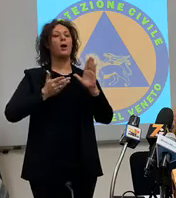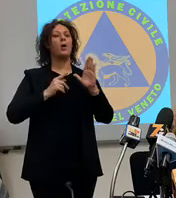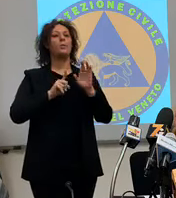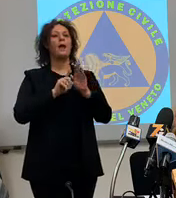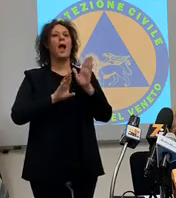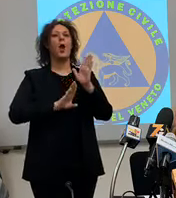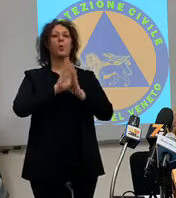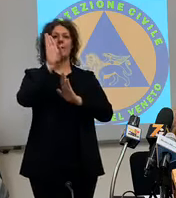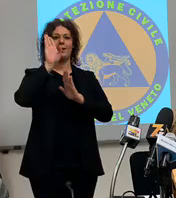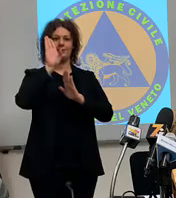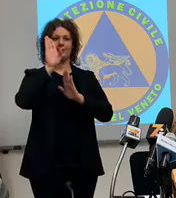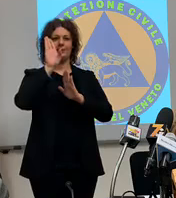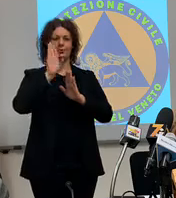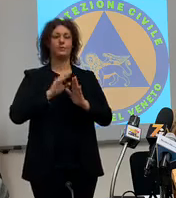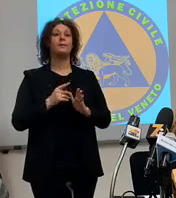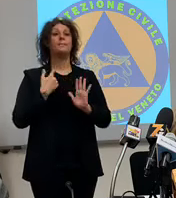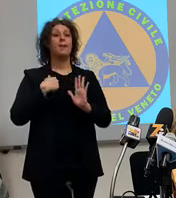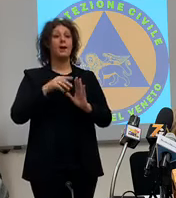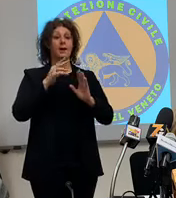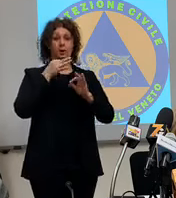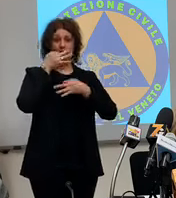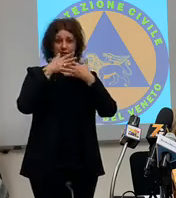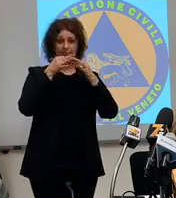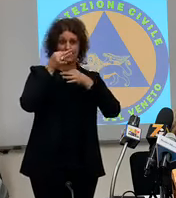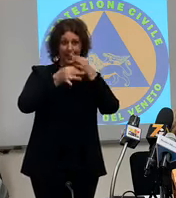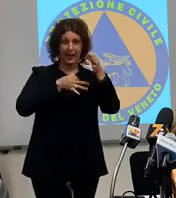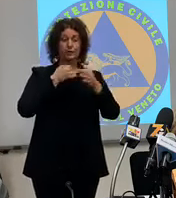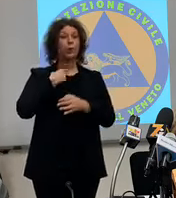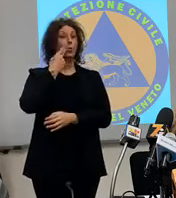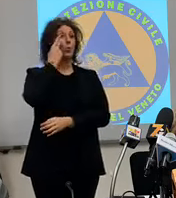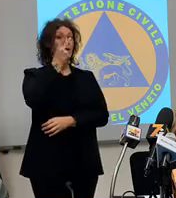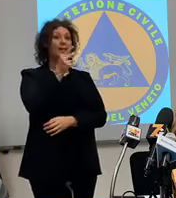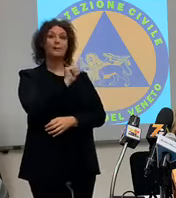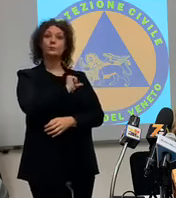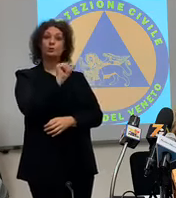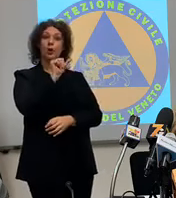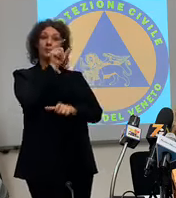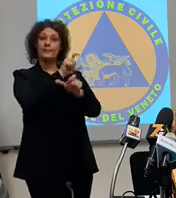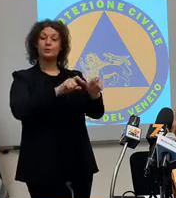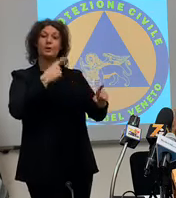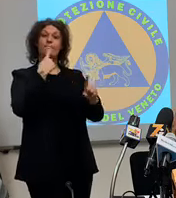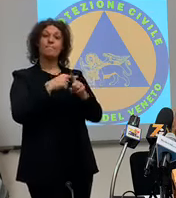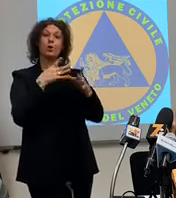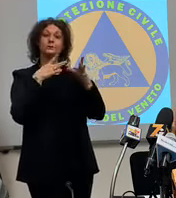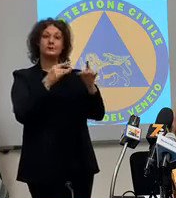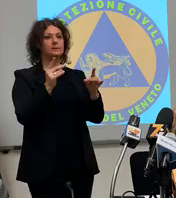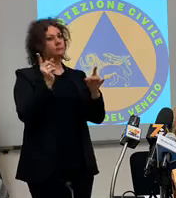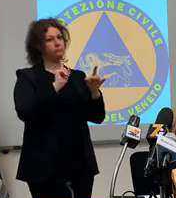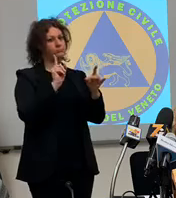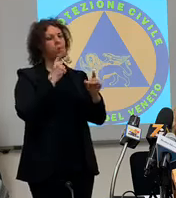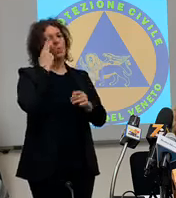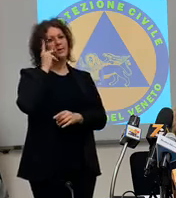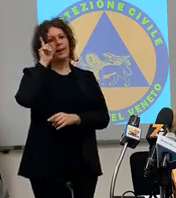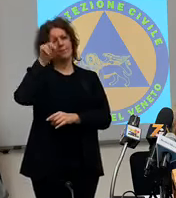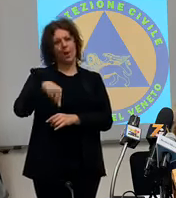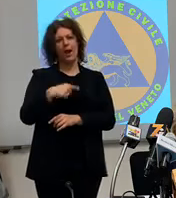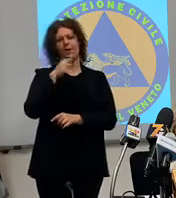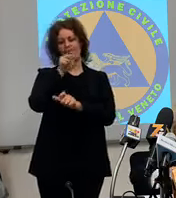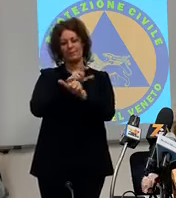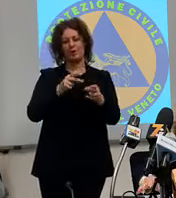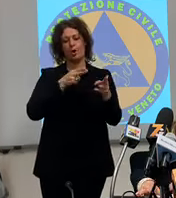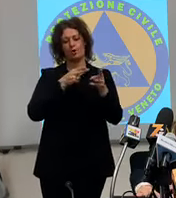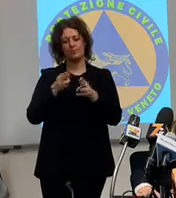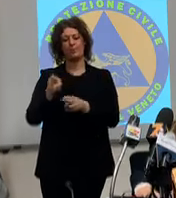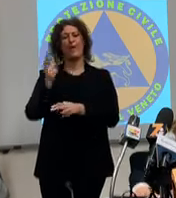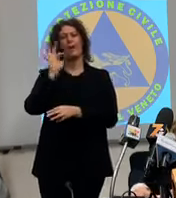l'unico indicatore l'aumento dei soggetti positivi perché ce ne sono altri che sono l'ospedale che sono i sintomatici Insomma